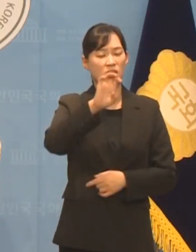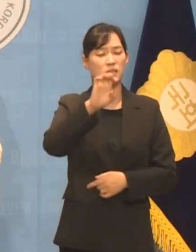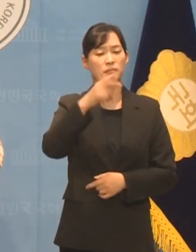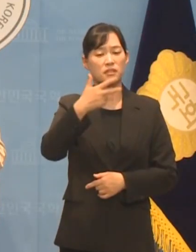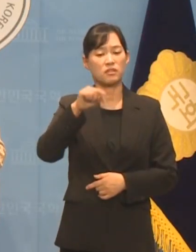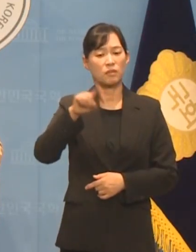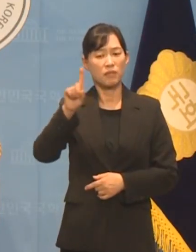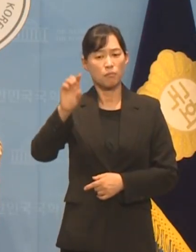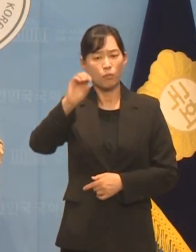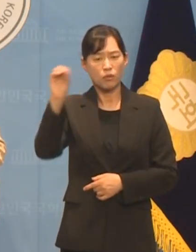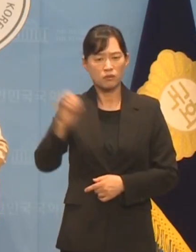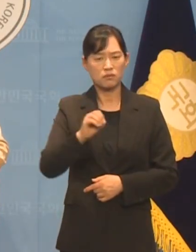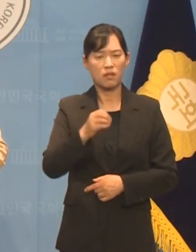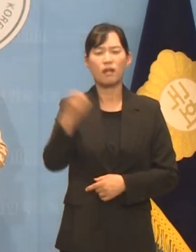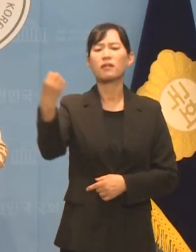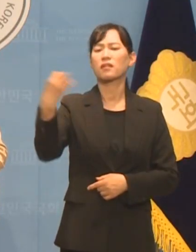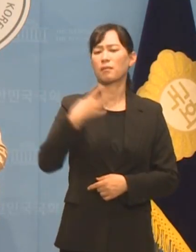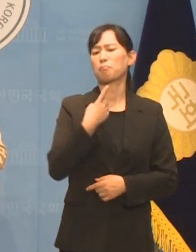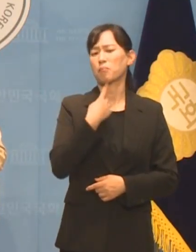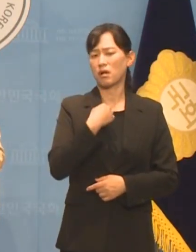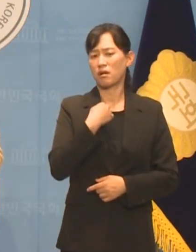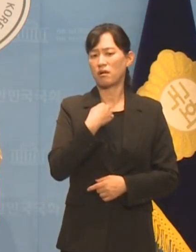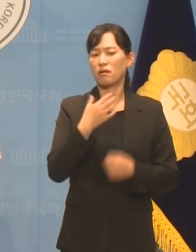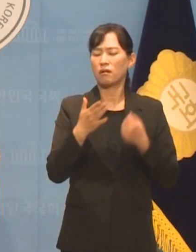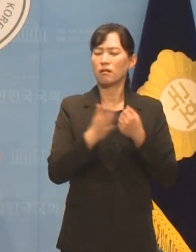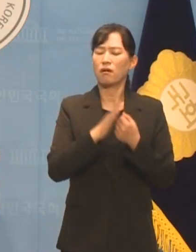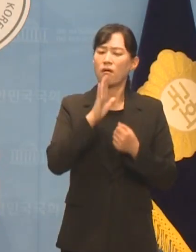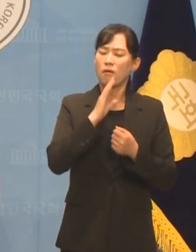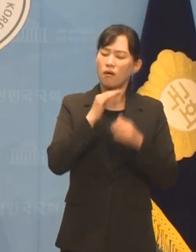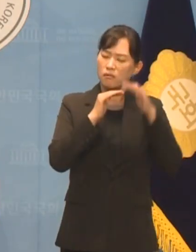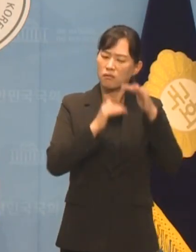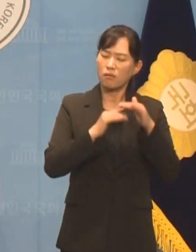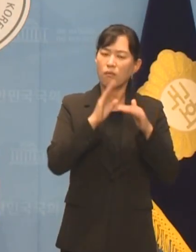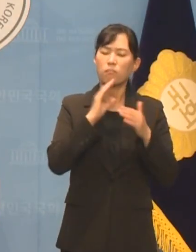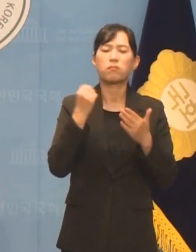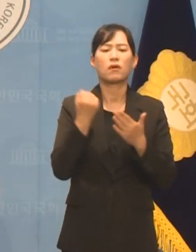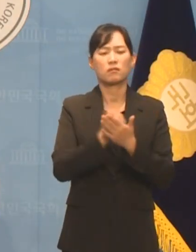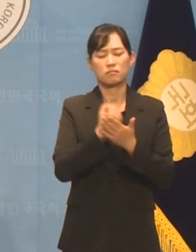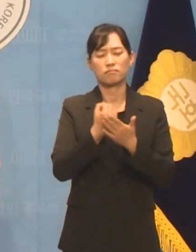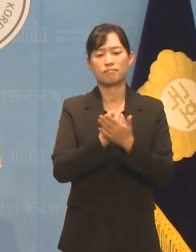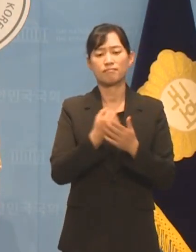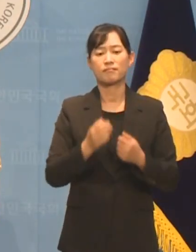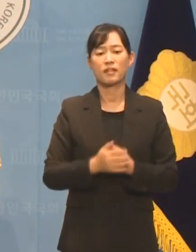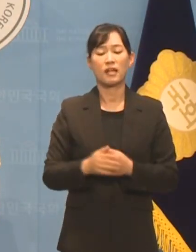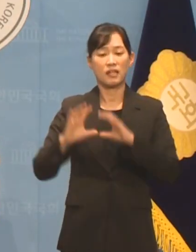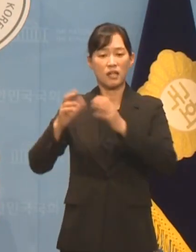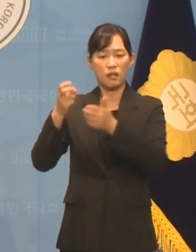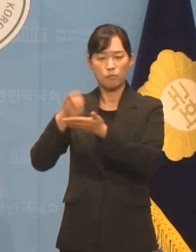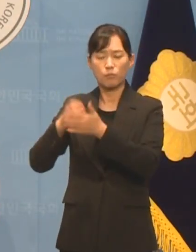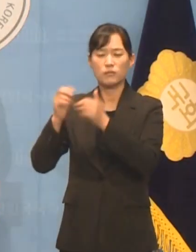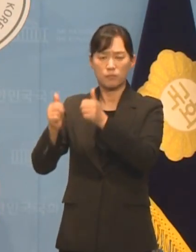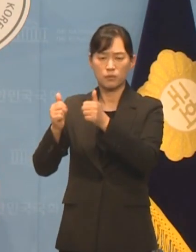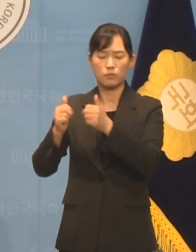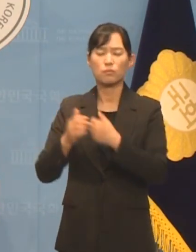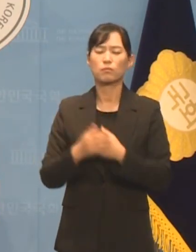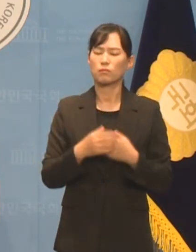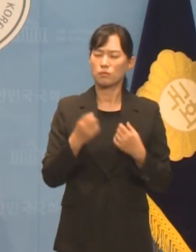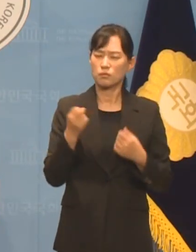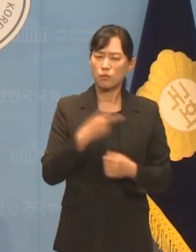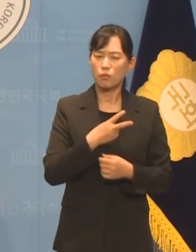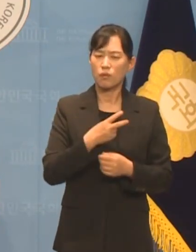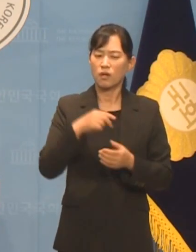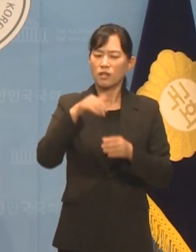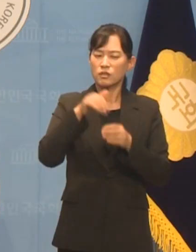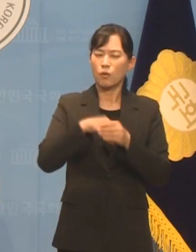47.1%나 이렇게 답변이 나온 걸 보면 참 안타까운 현실입니다. 헌법재판소도 그렇고 그리고